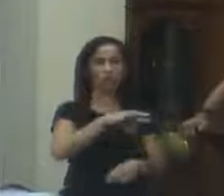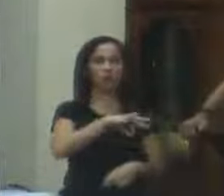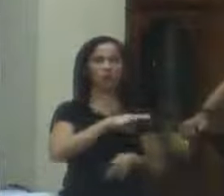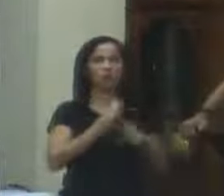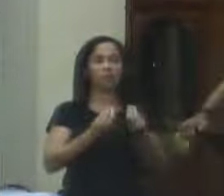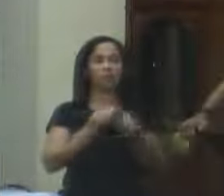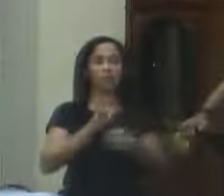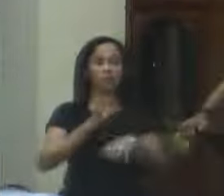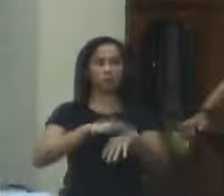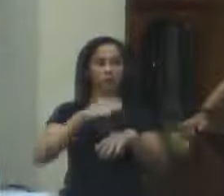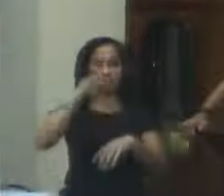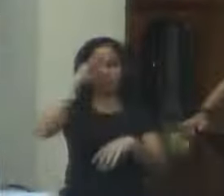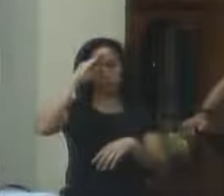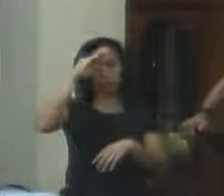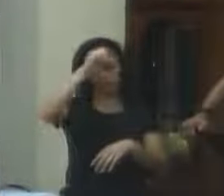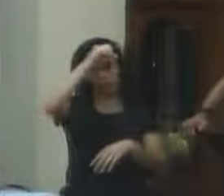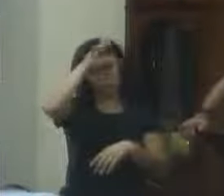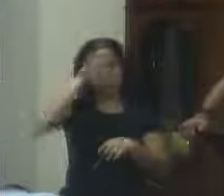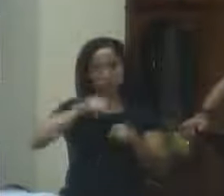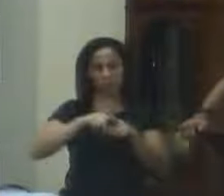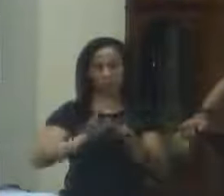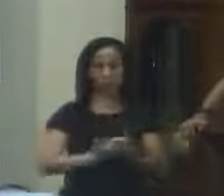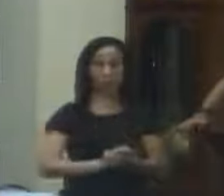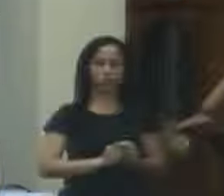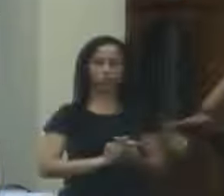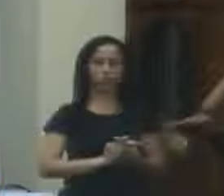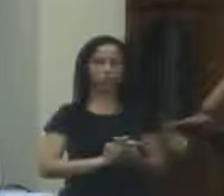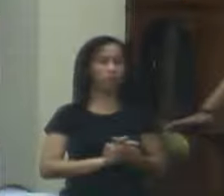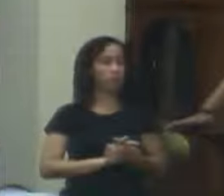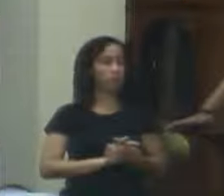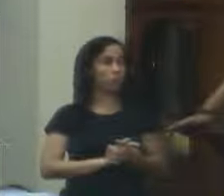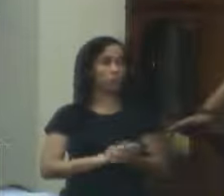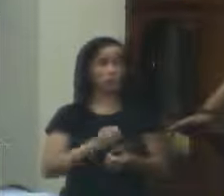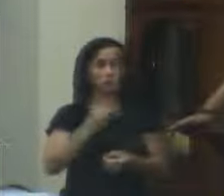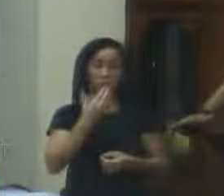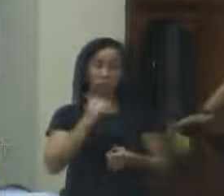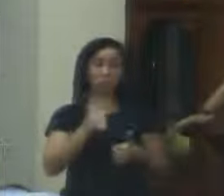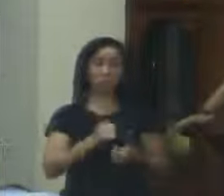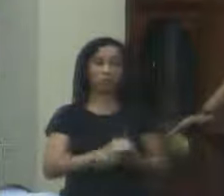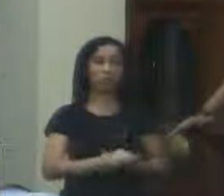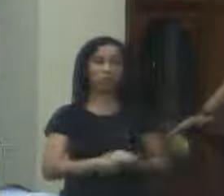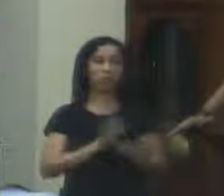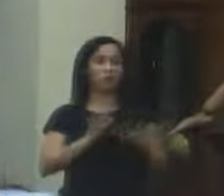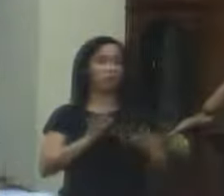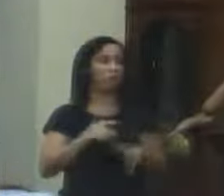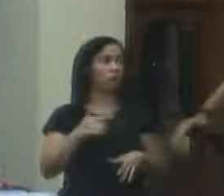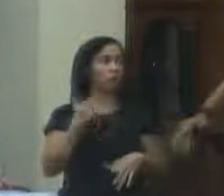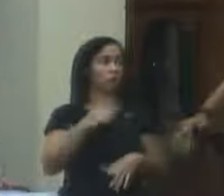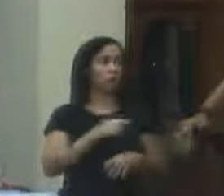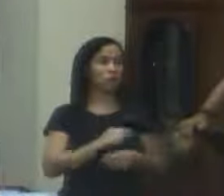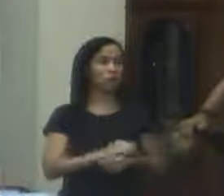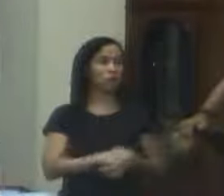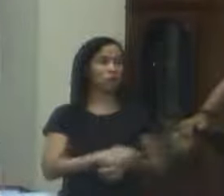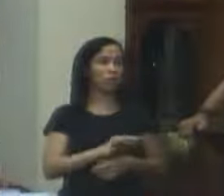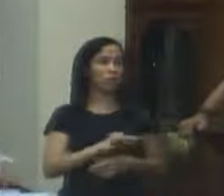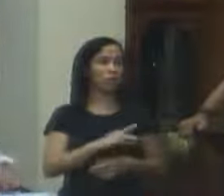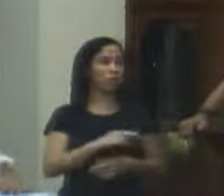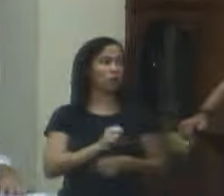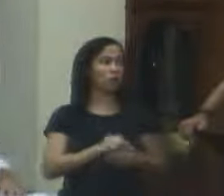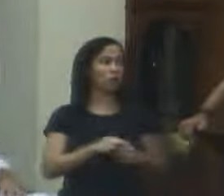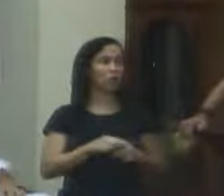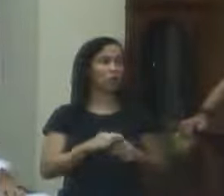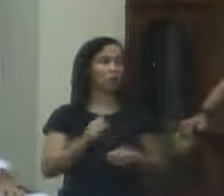Guarda Municipal, a Polícia Militar, que deu um apoio. O saldo foi muito positivo. Nós conseguimos tirar ambulante. Todas as